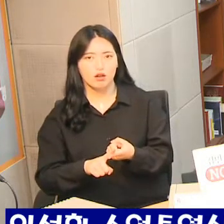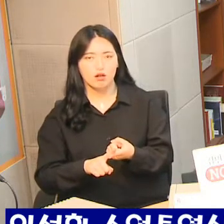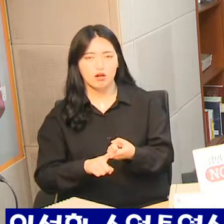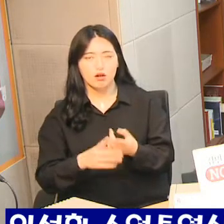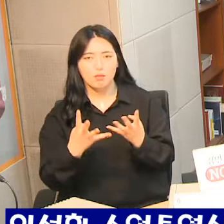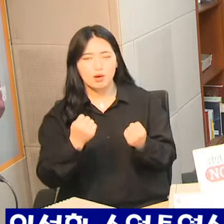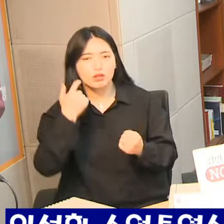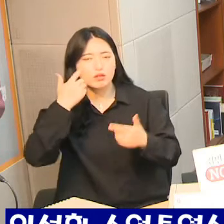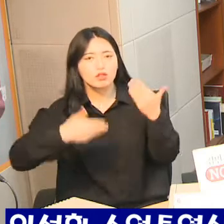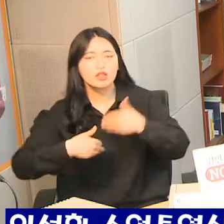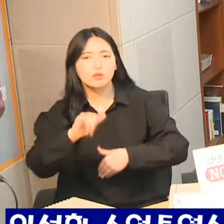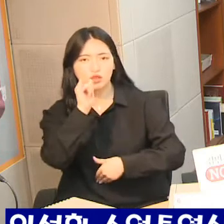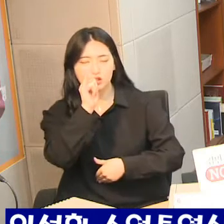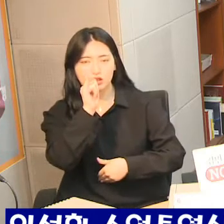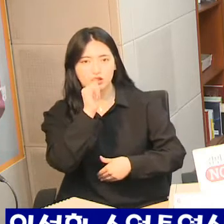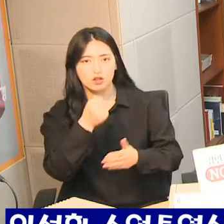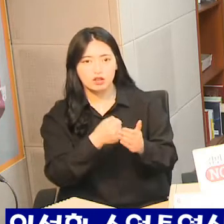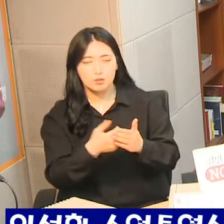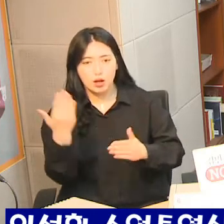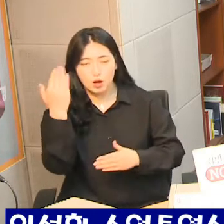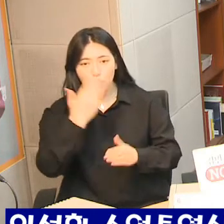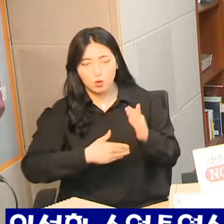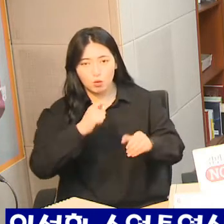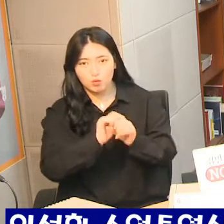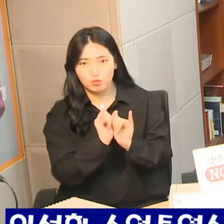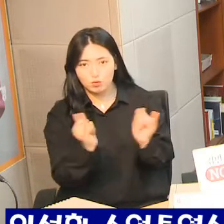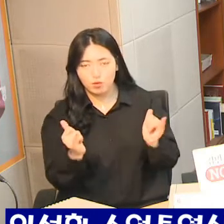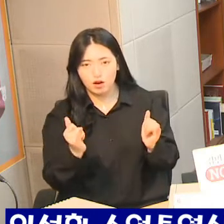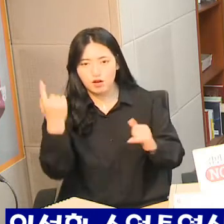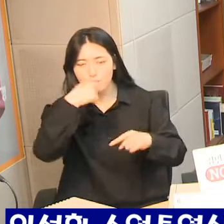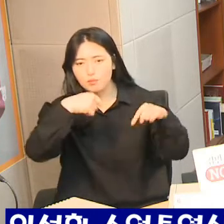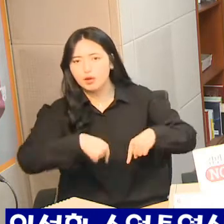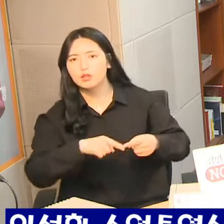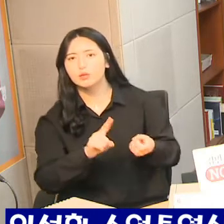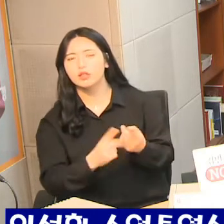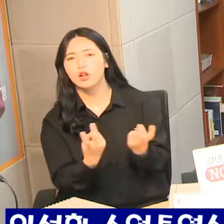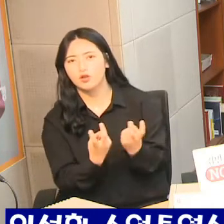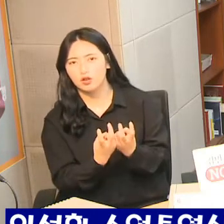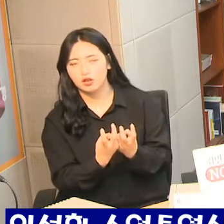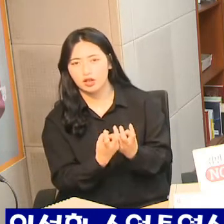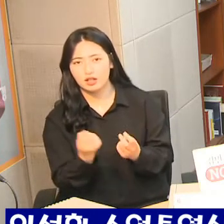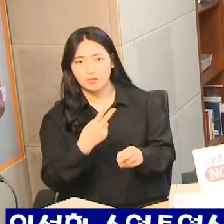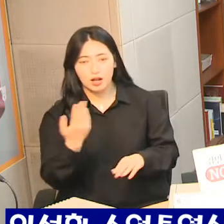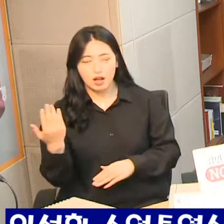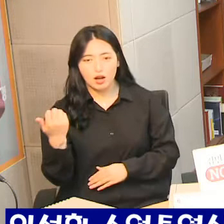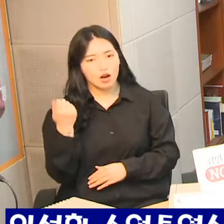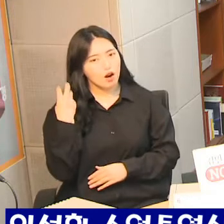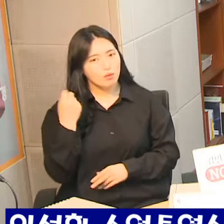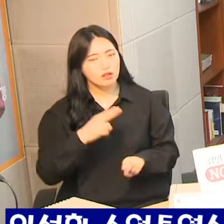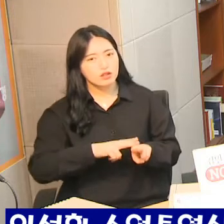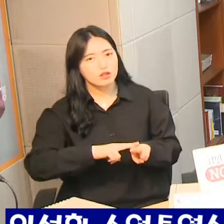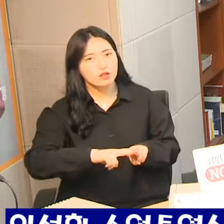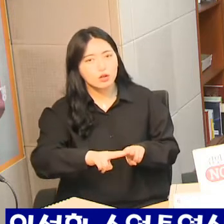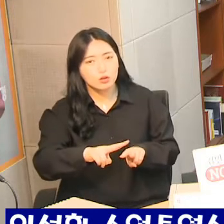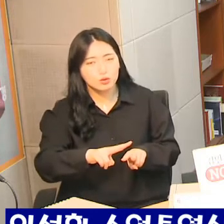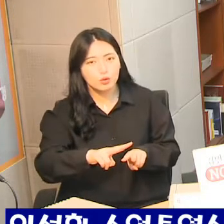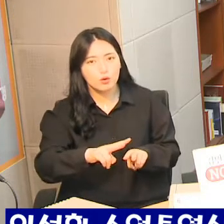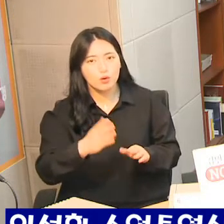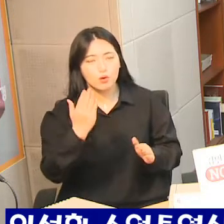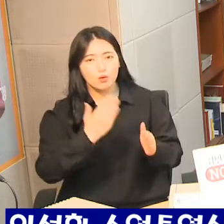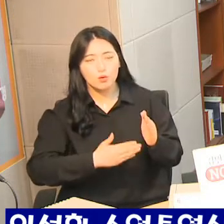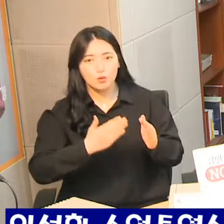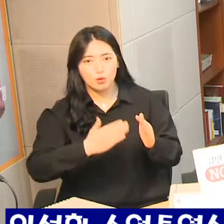좀 남아 있고 하다 보니까 네, 네. 또 공무원 면접. 그래서 이제 얼마 전에 네. 그 철도 철도공사. 합격 소식